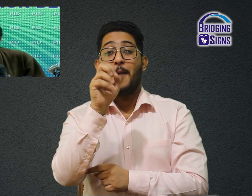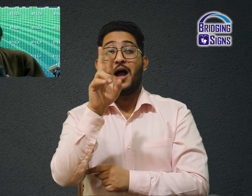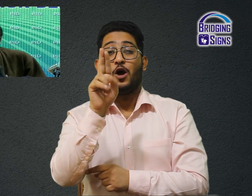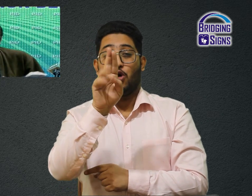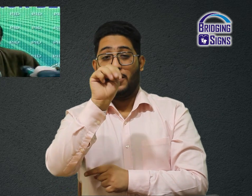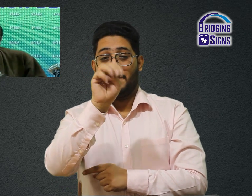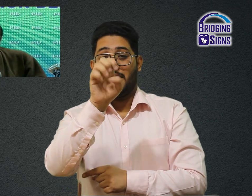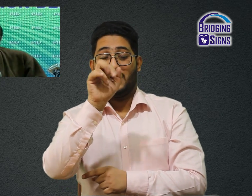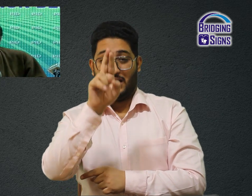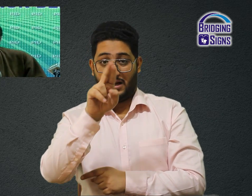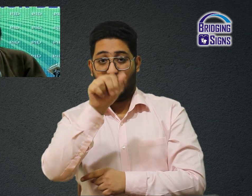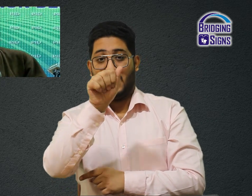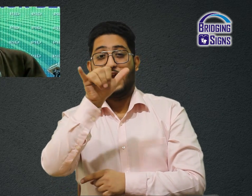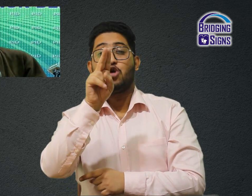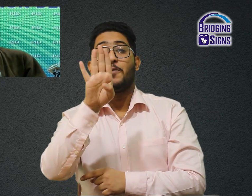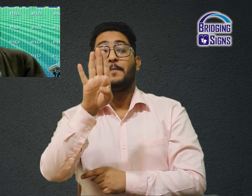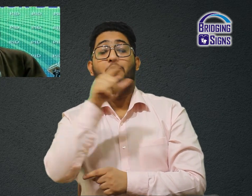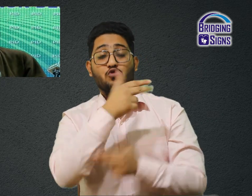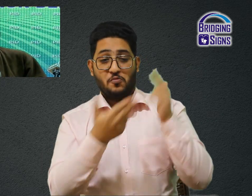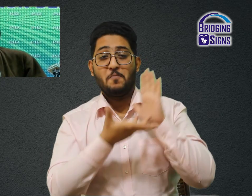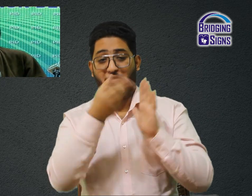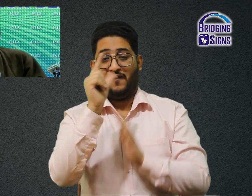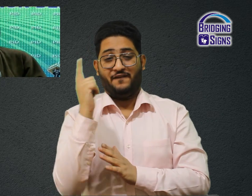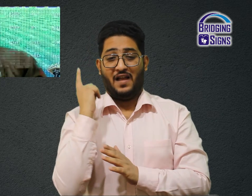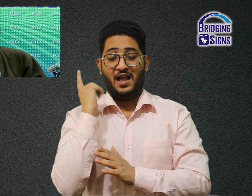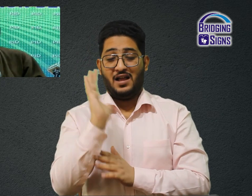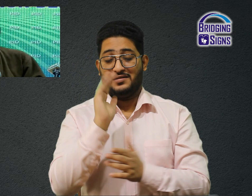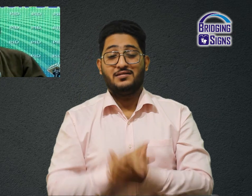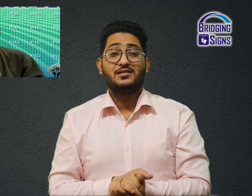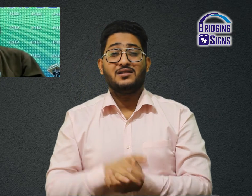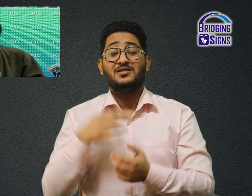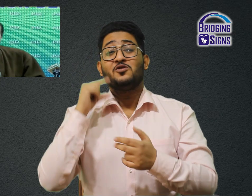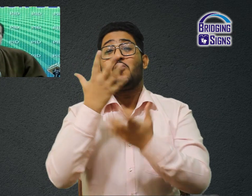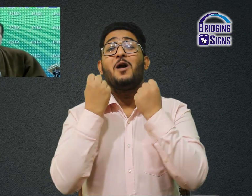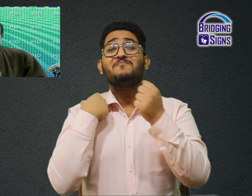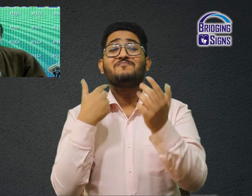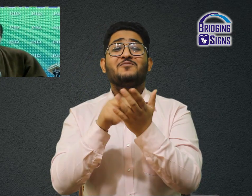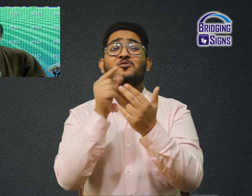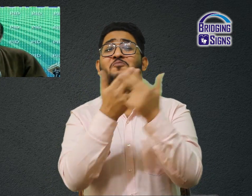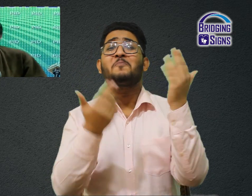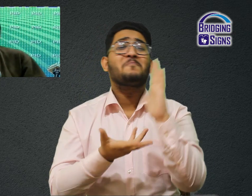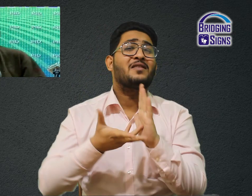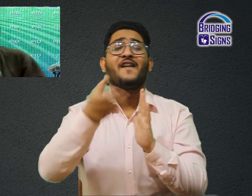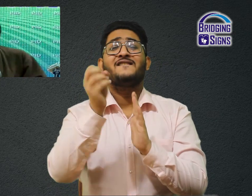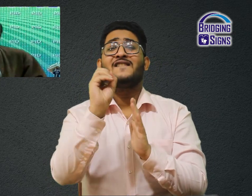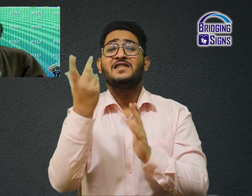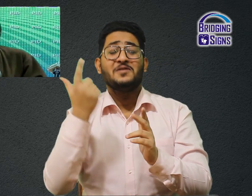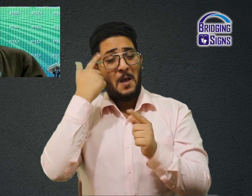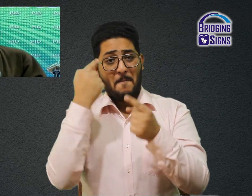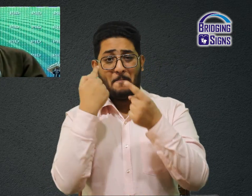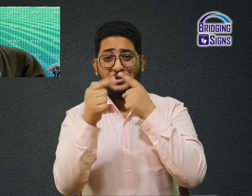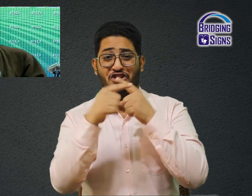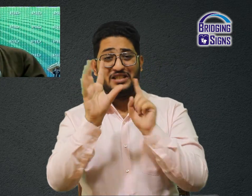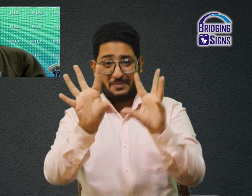बताएंगे, मैं ये चाहता हूँ कि आपको सिर्फ ये बताना चाहता हूँ कि हमारा जो बिजली का जो सेक्टर है